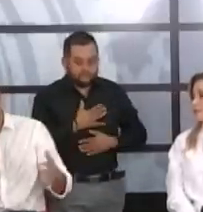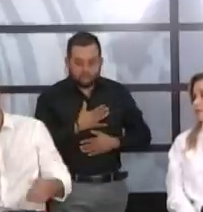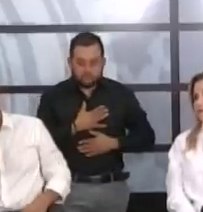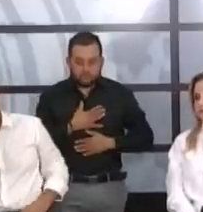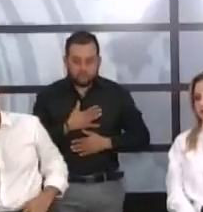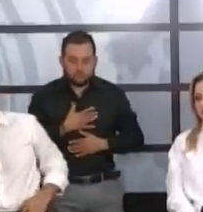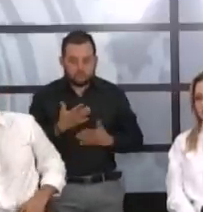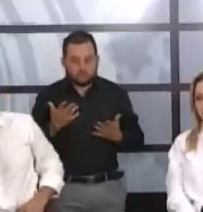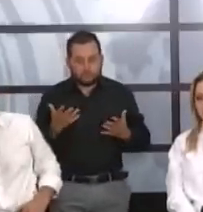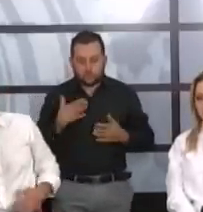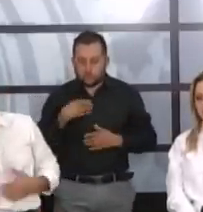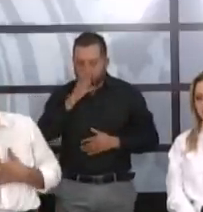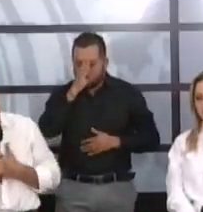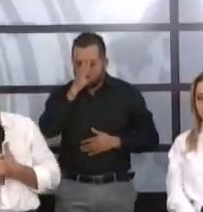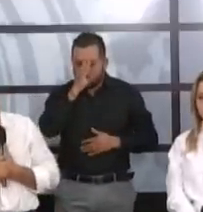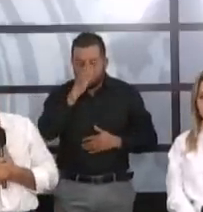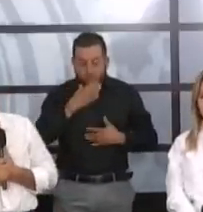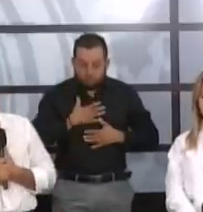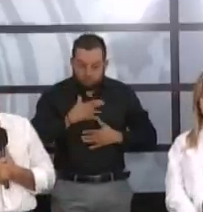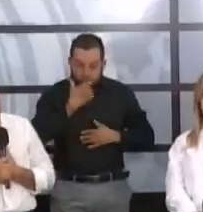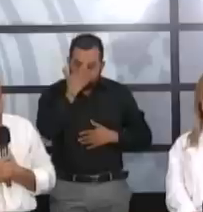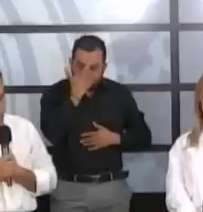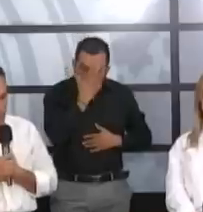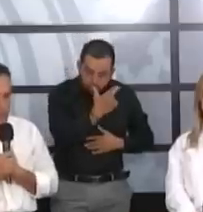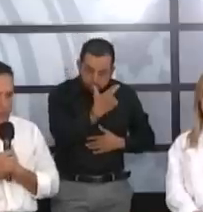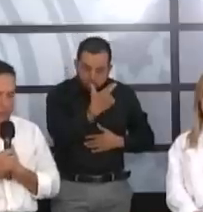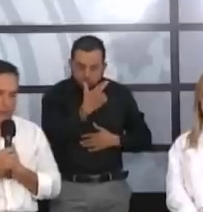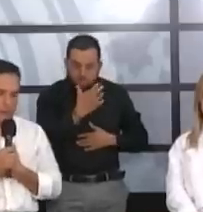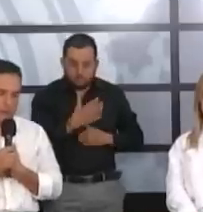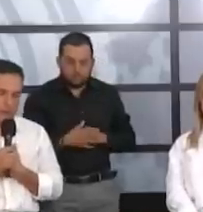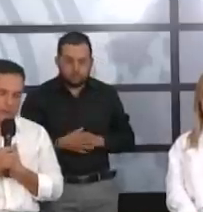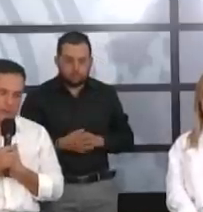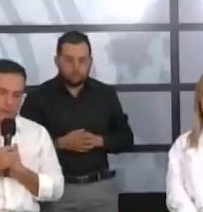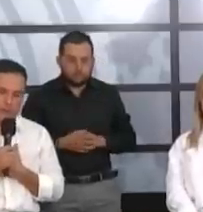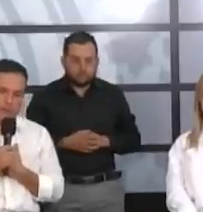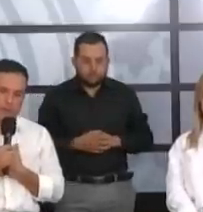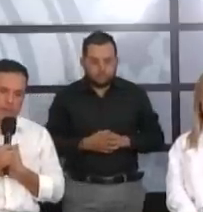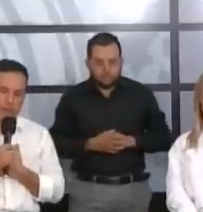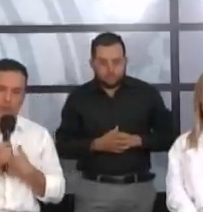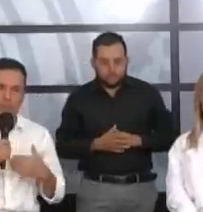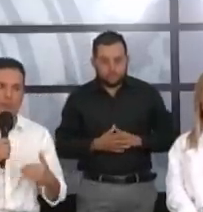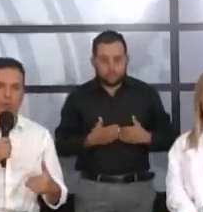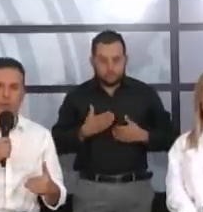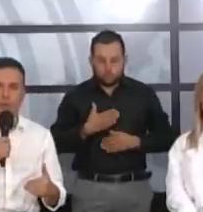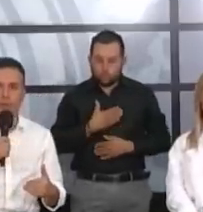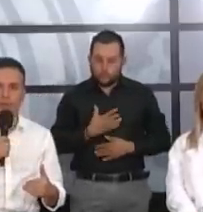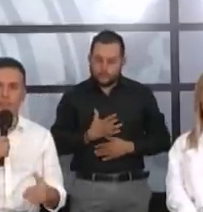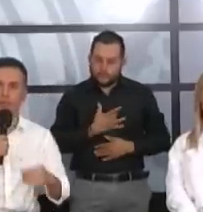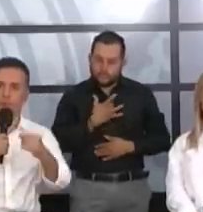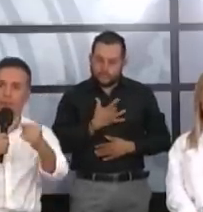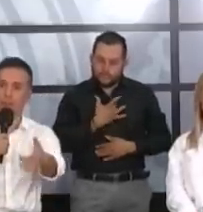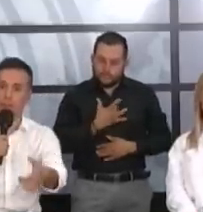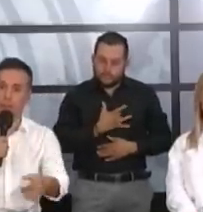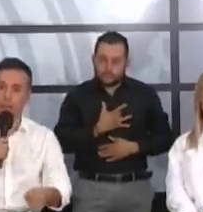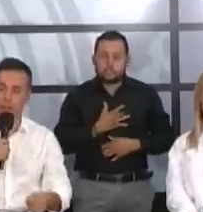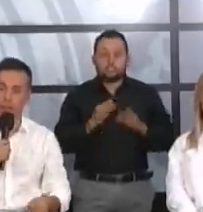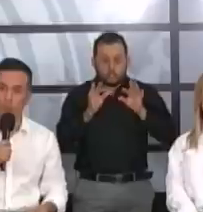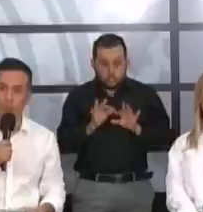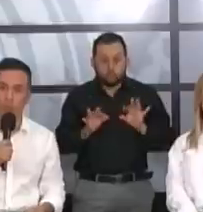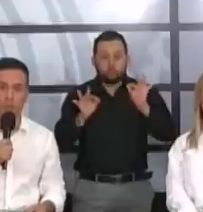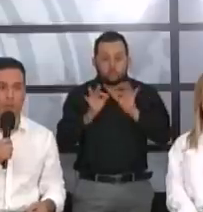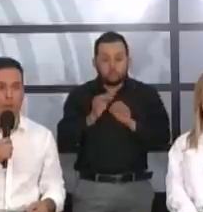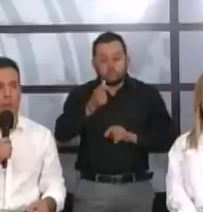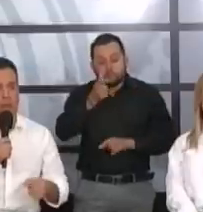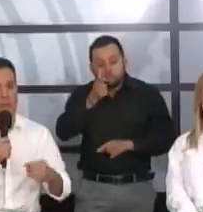Bueno, hay una inquietud que tengo con todo respeto, Carlos Alfredo. No hay problema. Y es que yo siento que es importante vigilar el